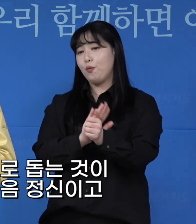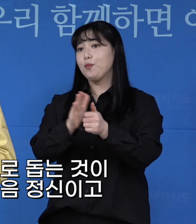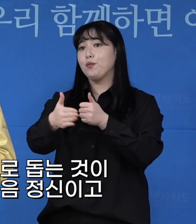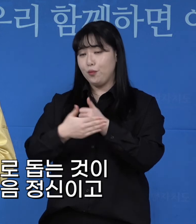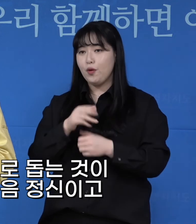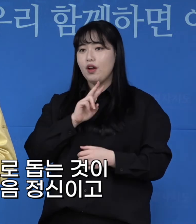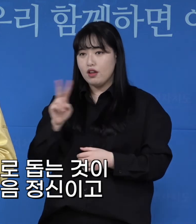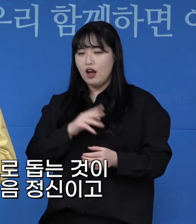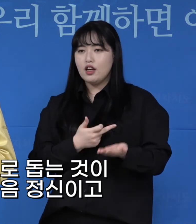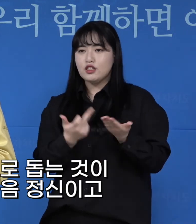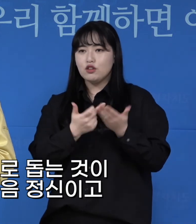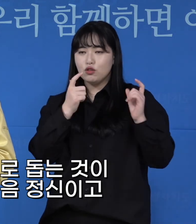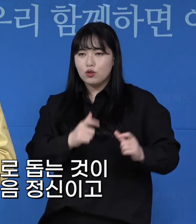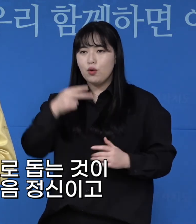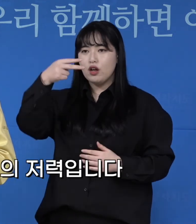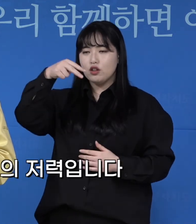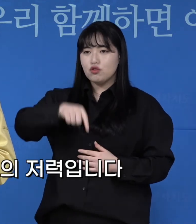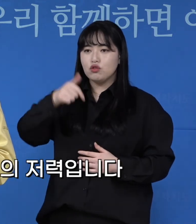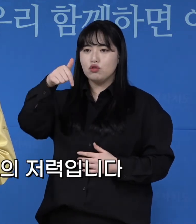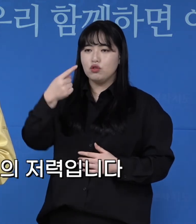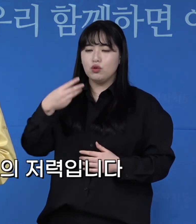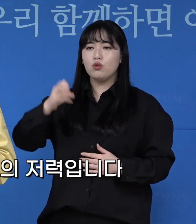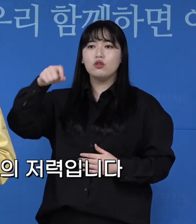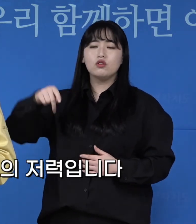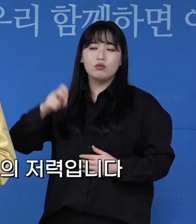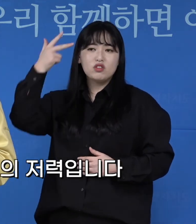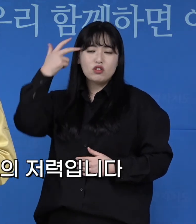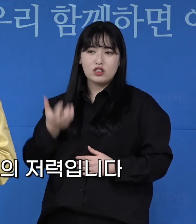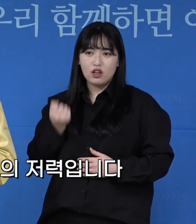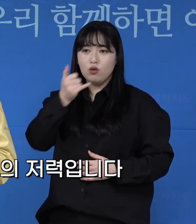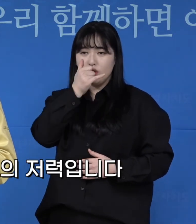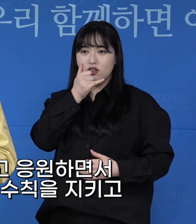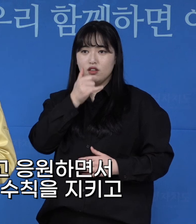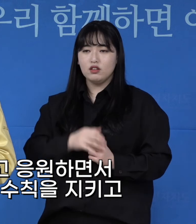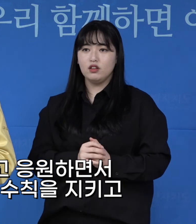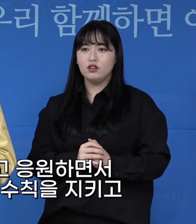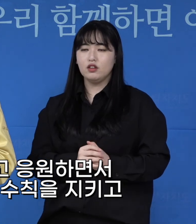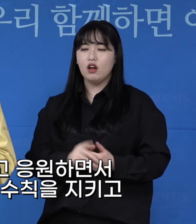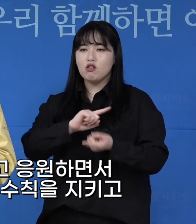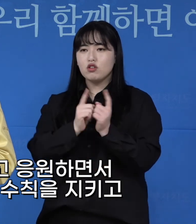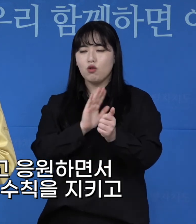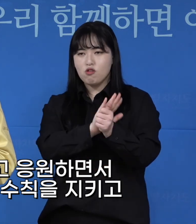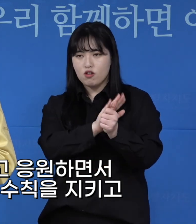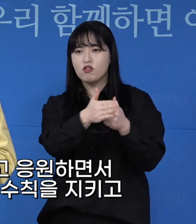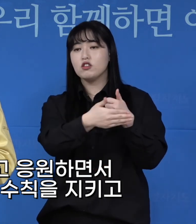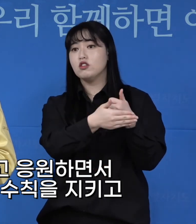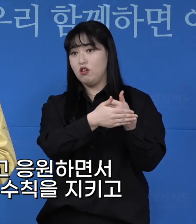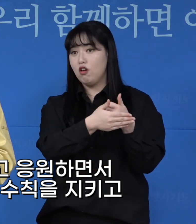제주의 순으름 정신이고 우리 제주도민의 저력입니다. 서로 격려하고